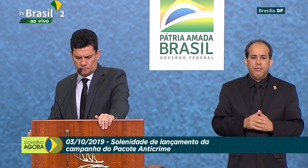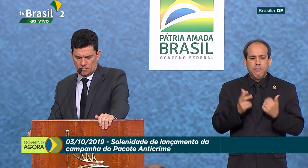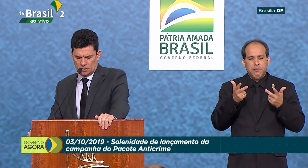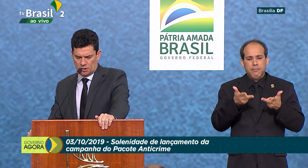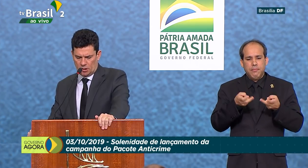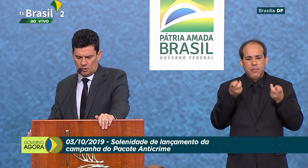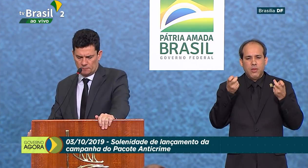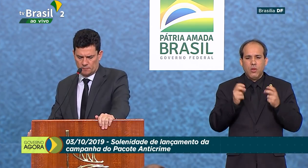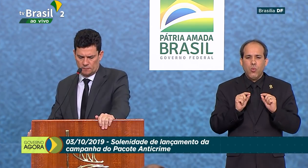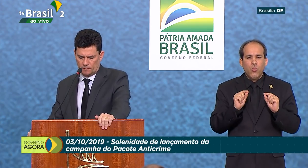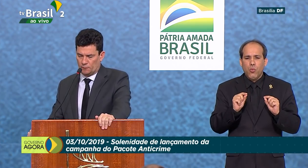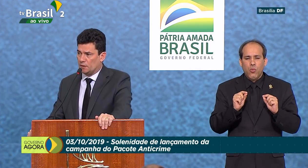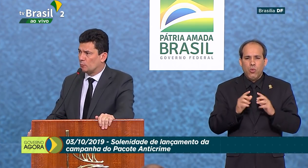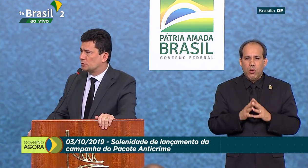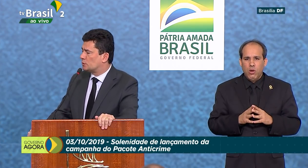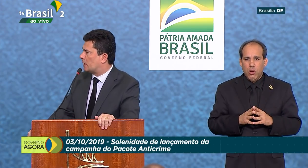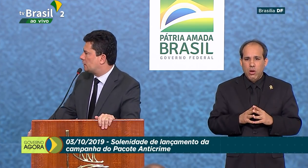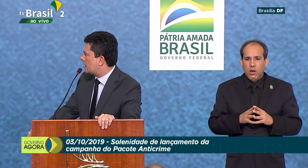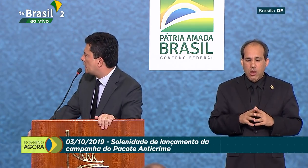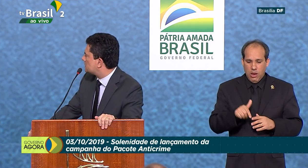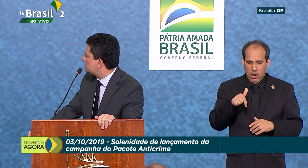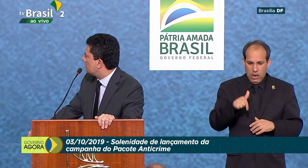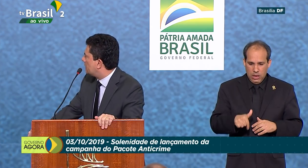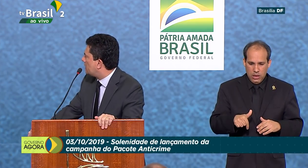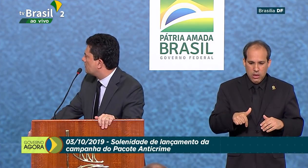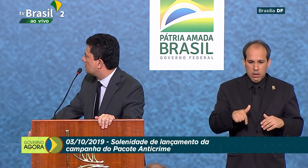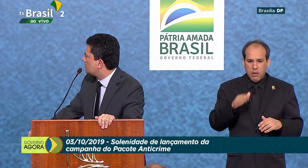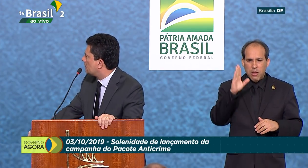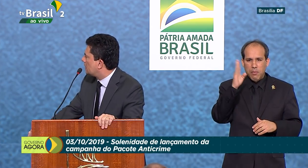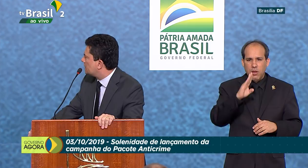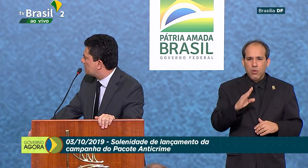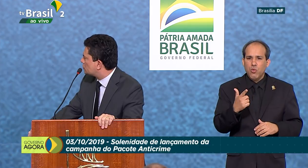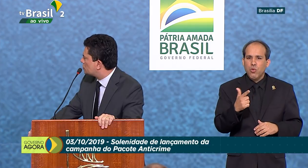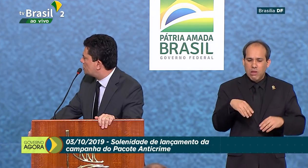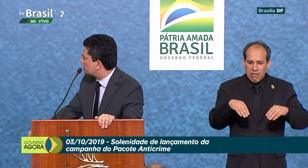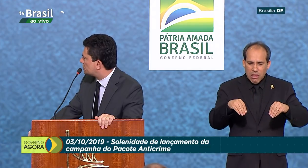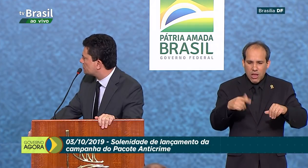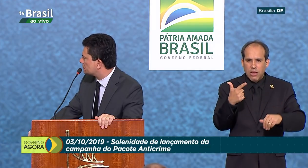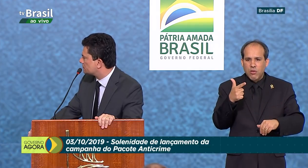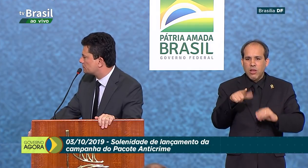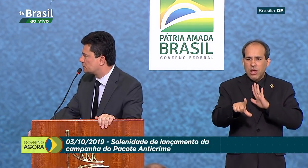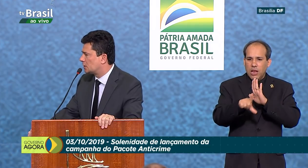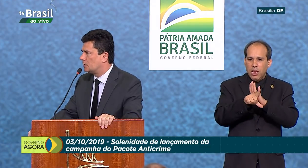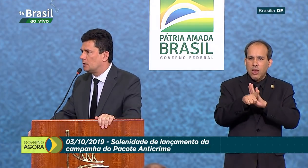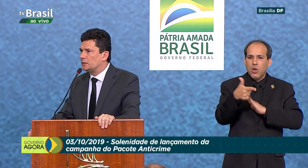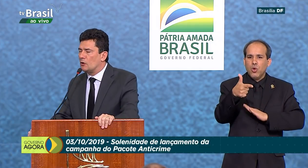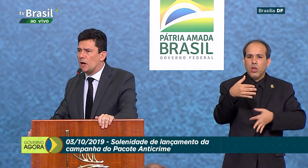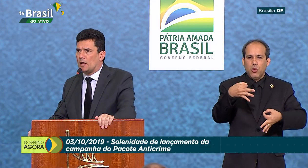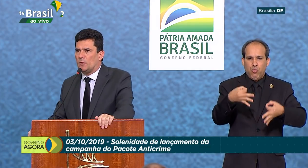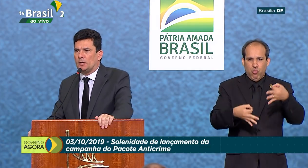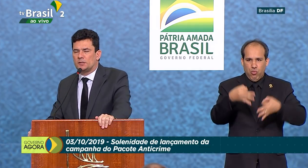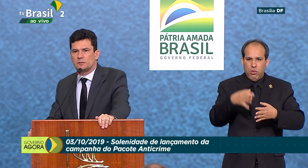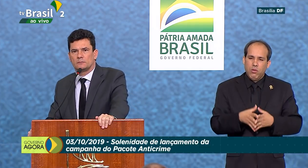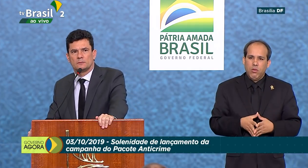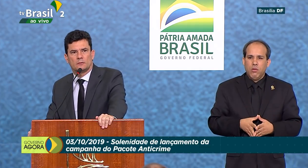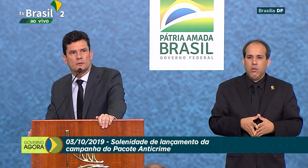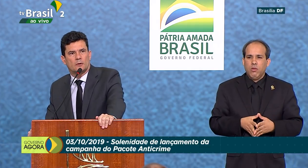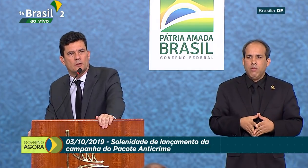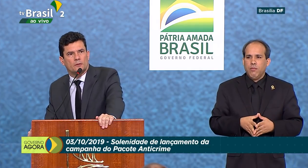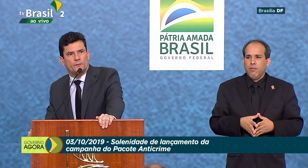percepção de que vivíamos em uma terra sem lei e sem justiça. Não